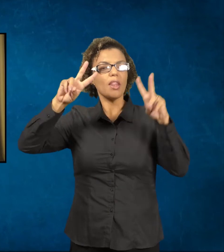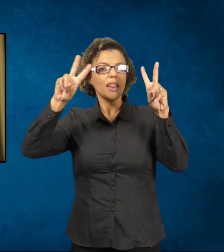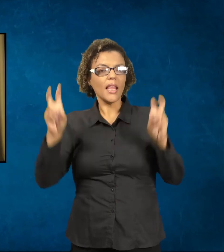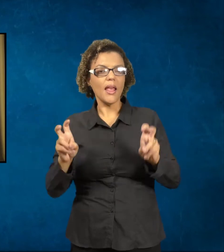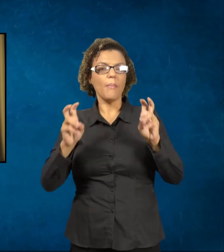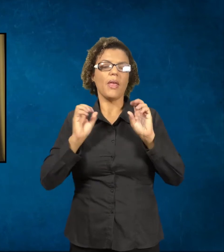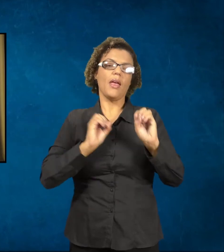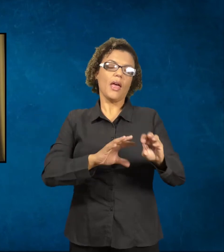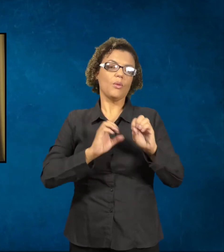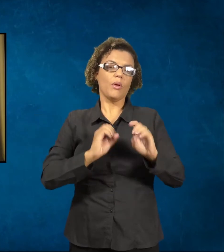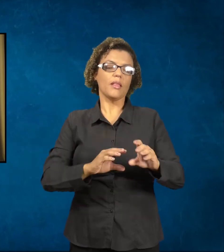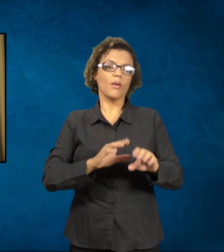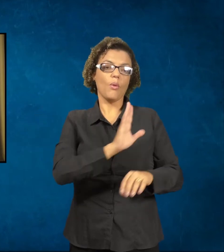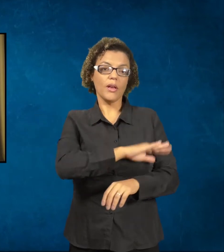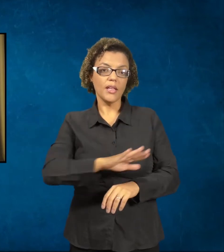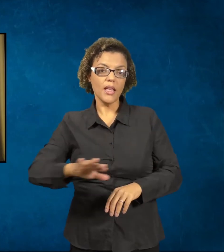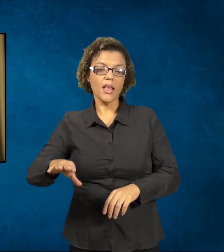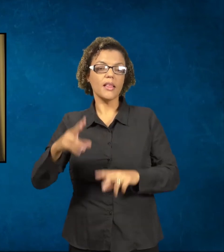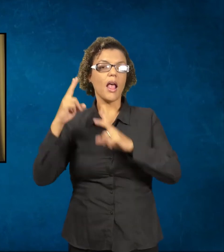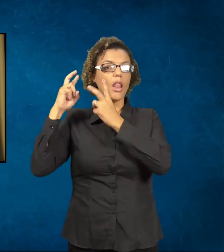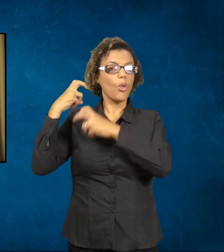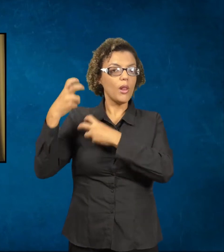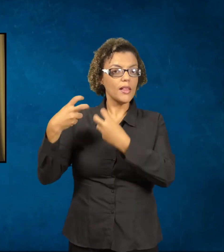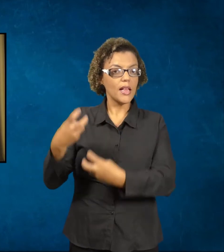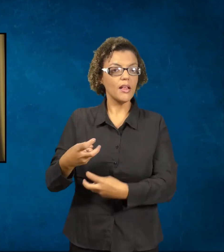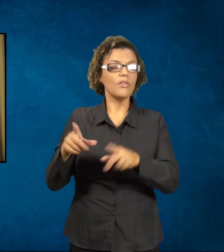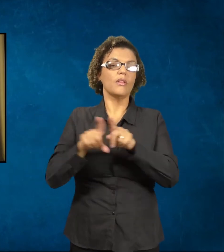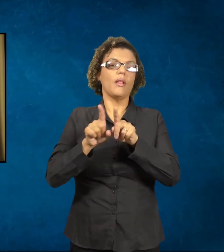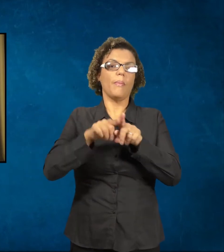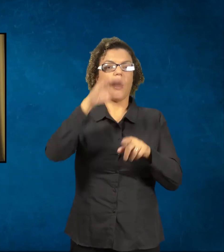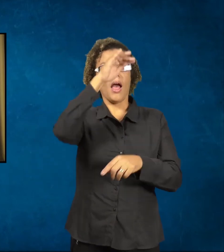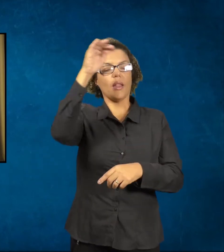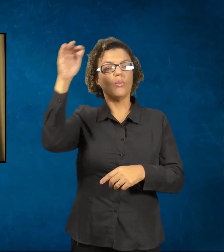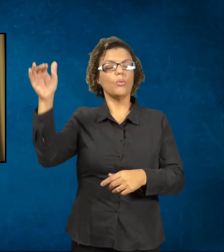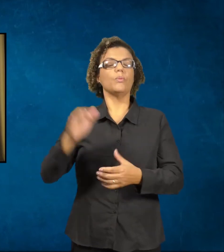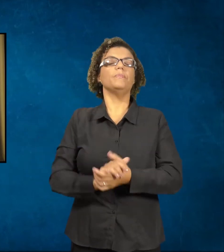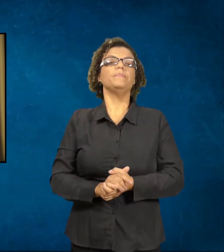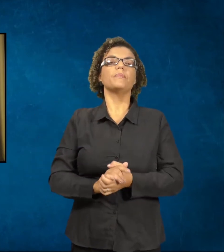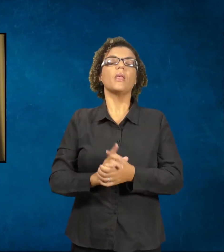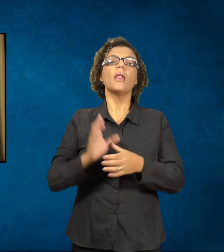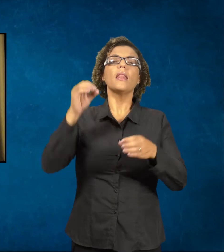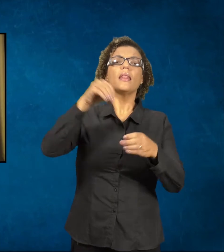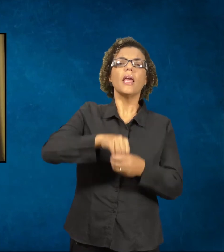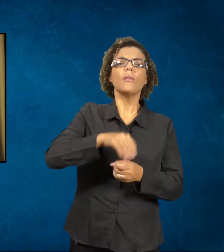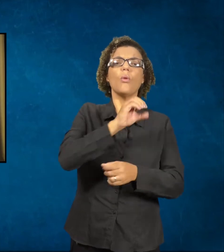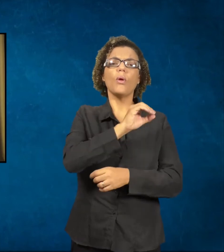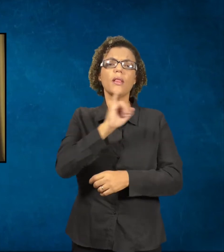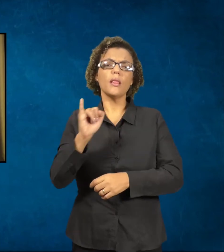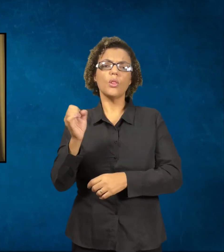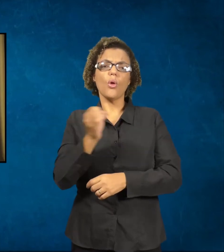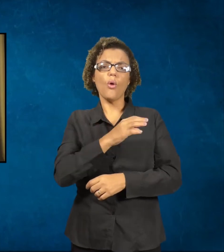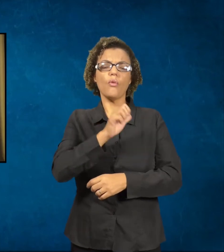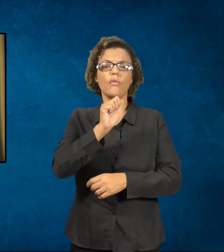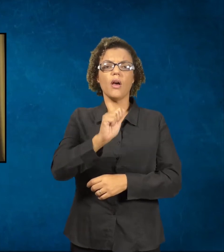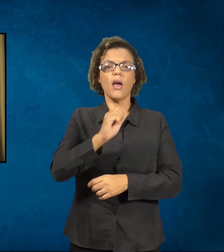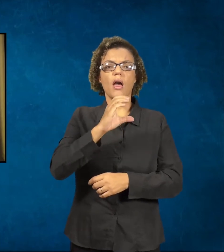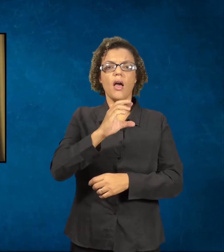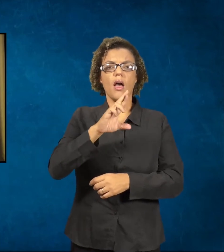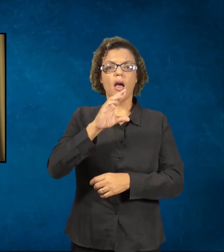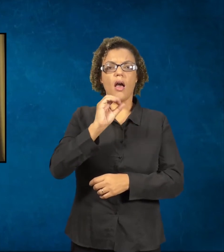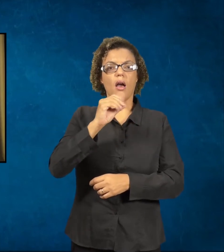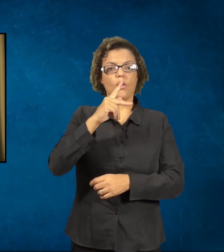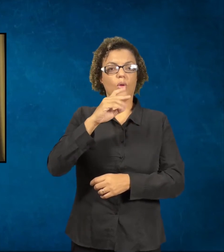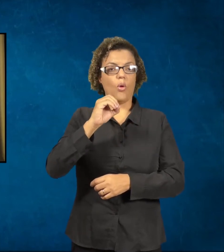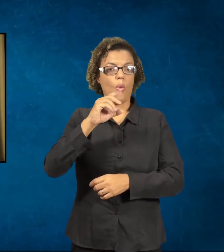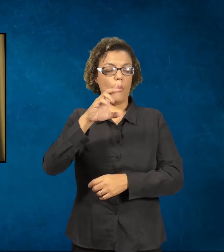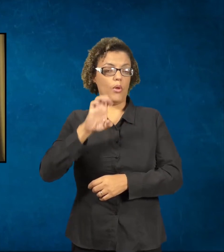adolescentes e até mesmo de adultos. Um dos elementos que nós trabalhamos em Nova Acrópole é a ideia de valores. Valores transformam